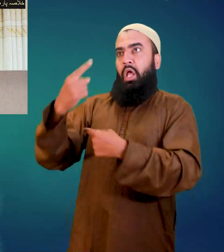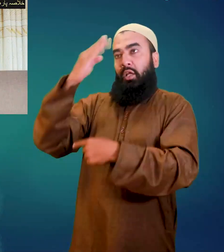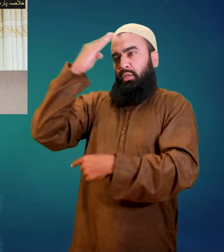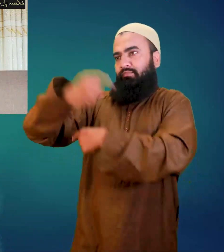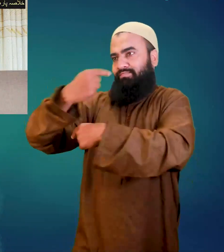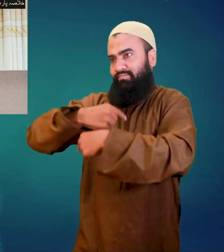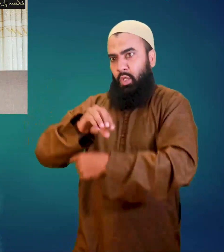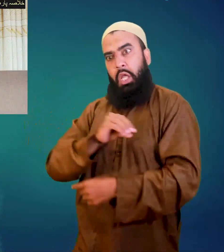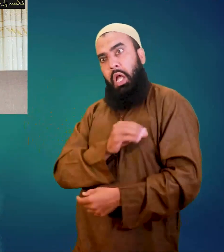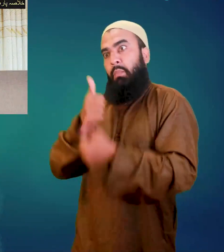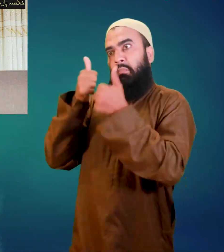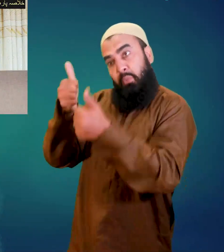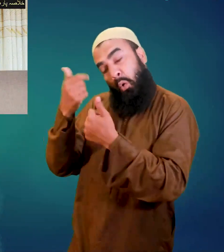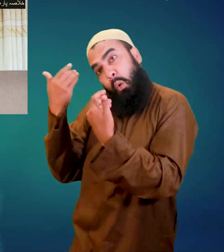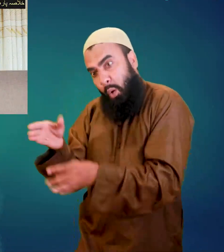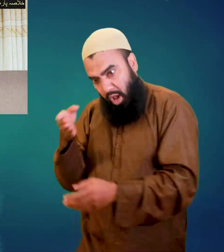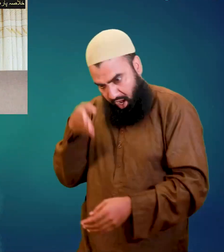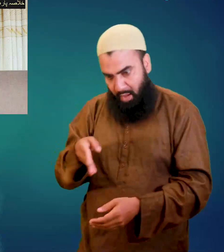چکا۔